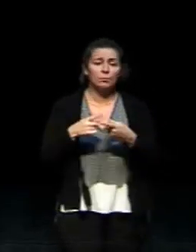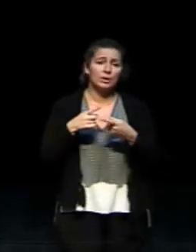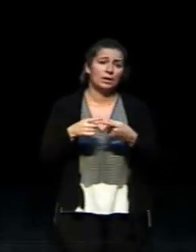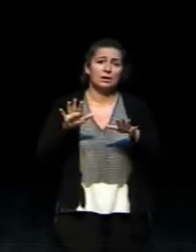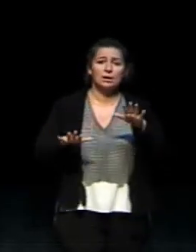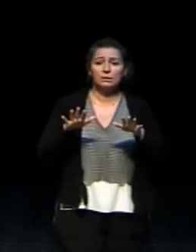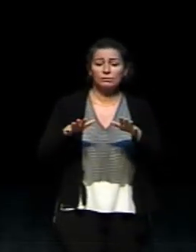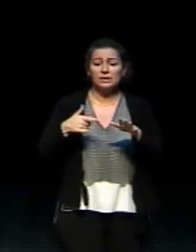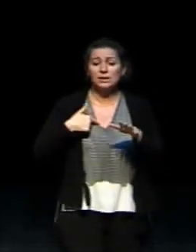enfim.